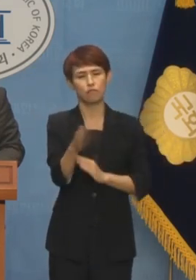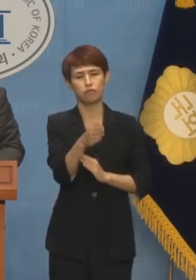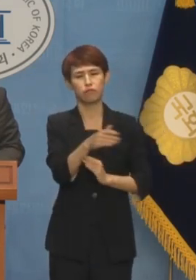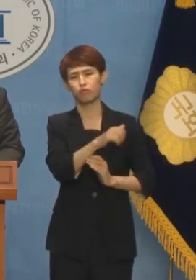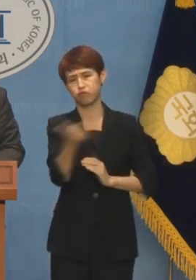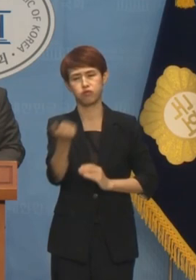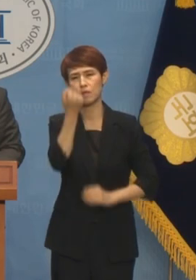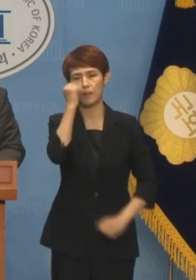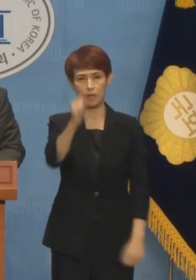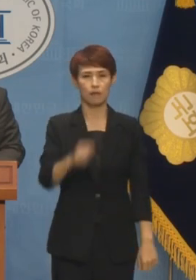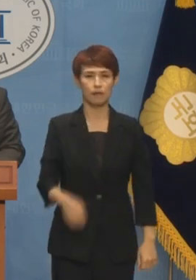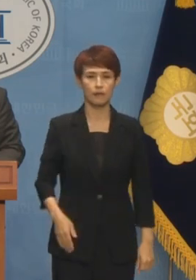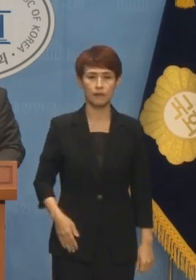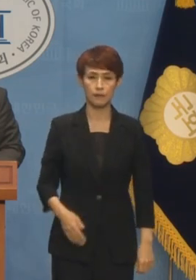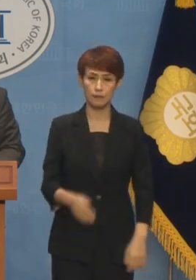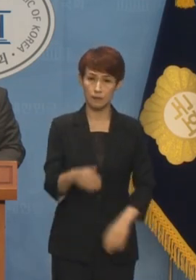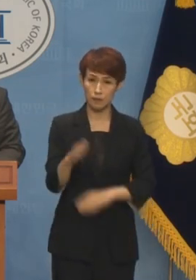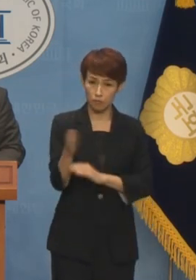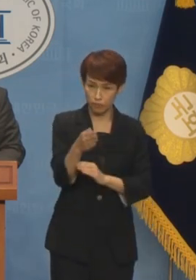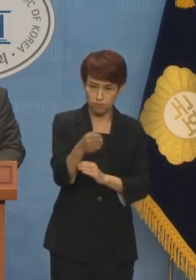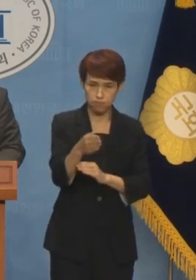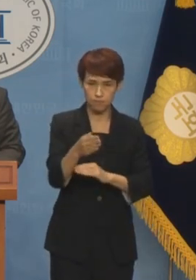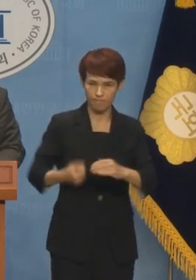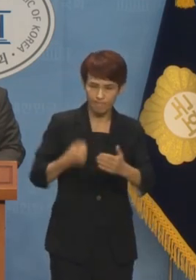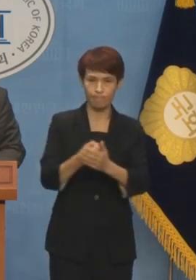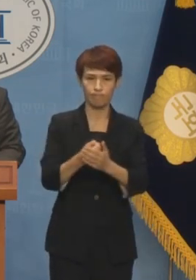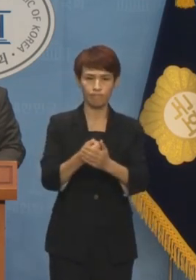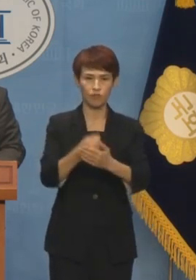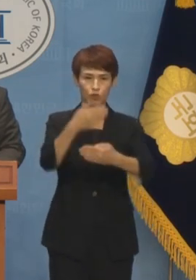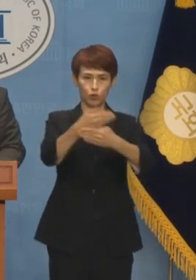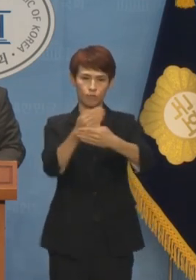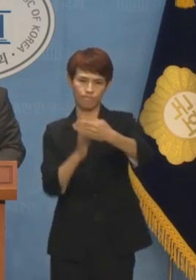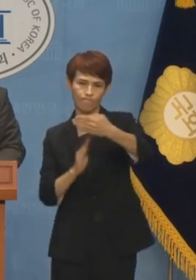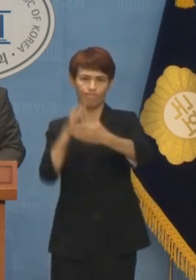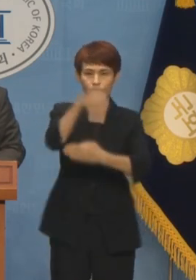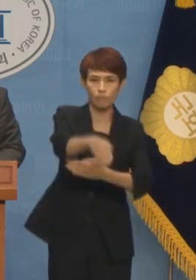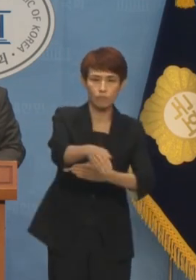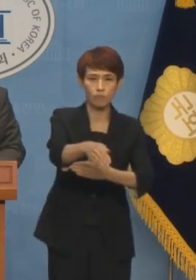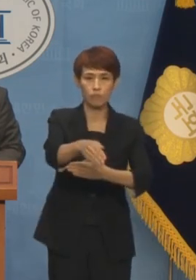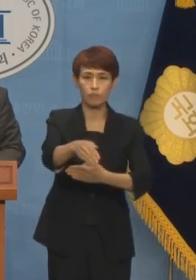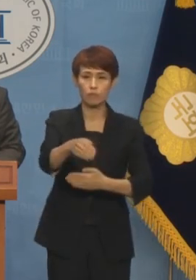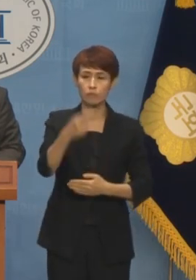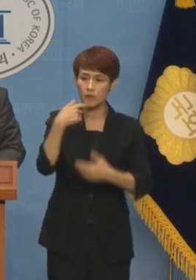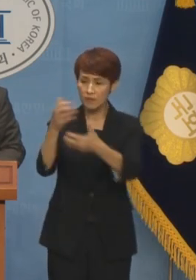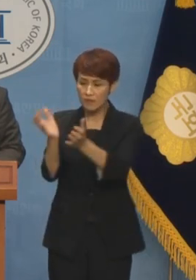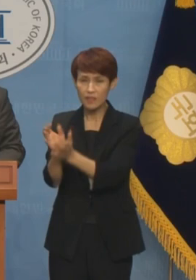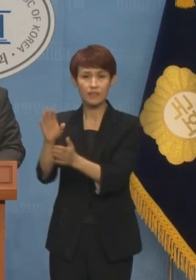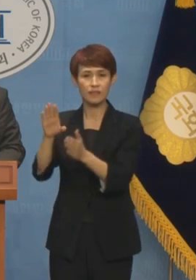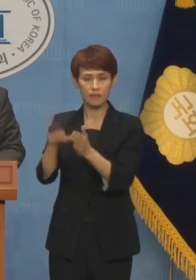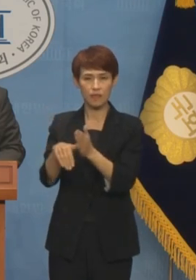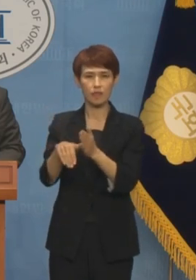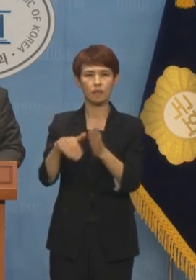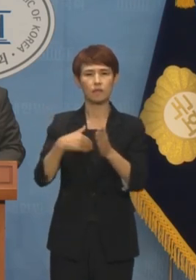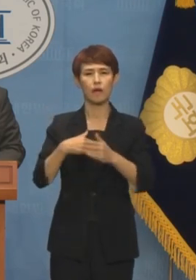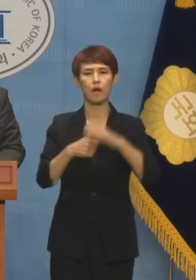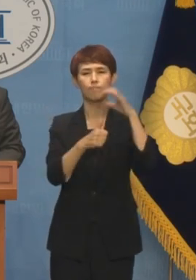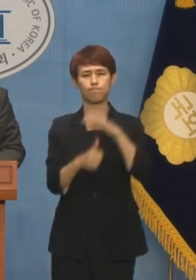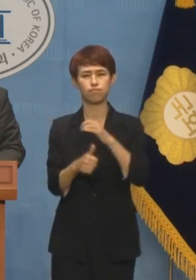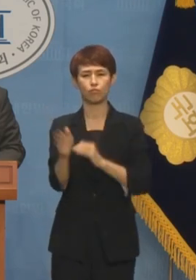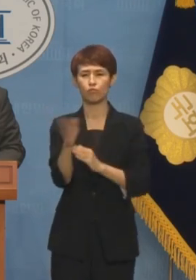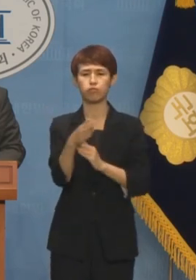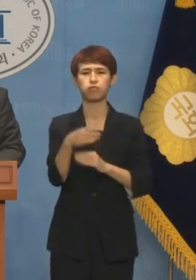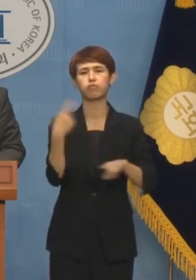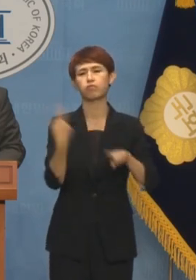젊은 물고기는 결심합니다. 뚝을 넘자. 민주당 시절 저는 염전에 갇힌 물고기와